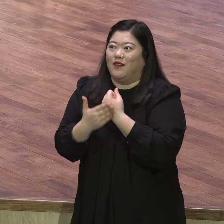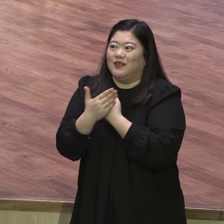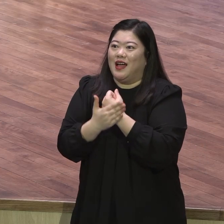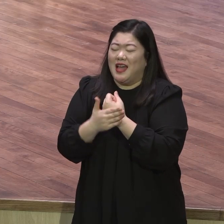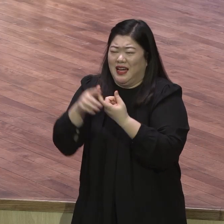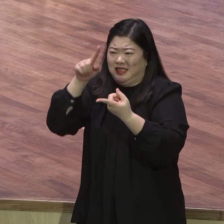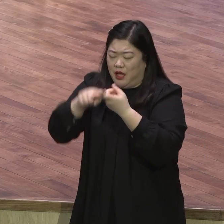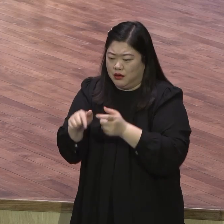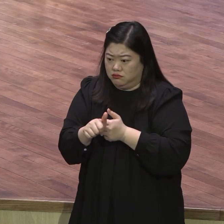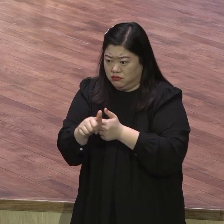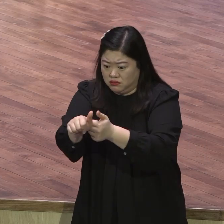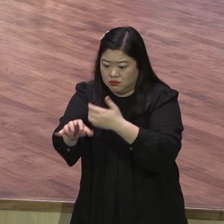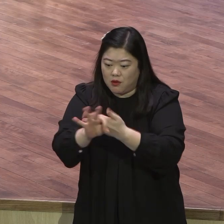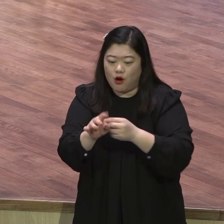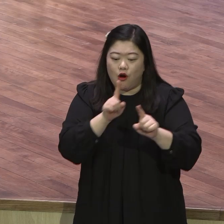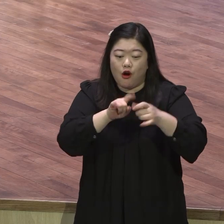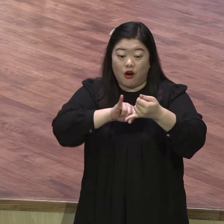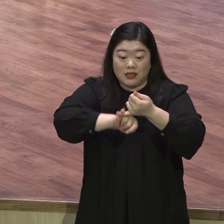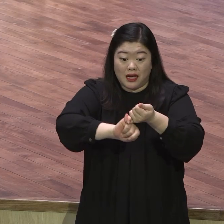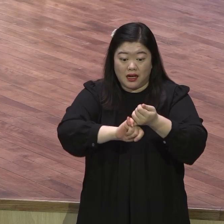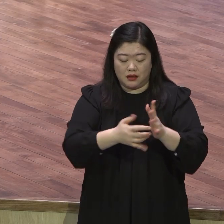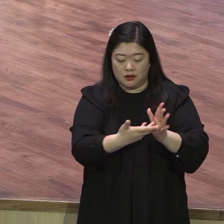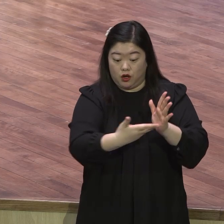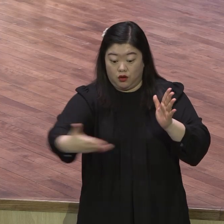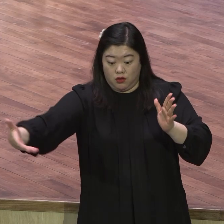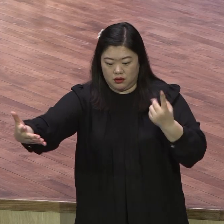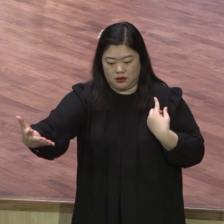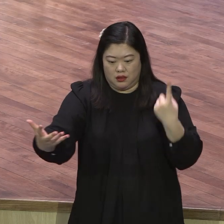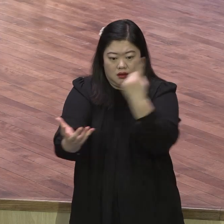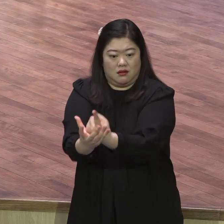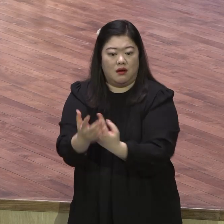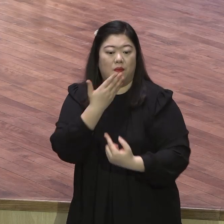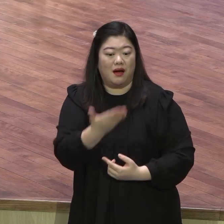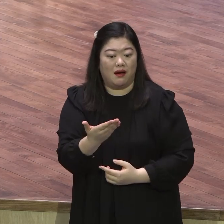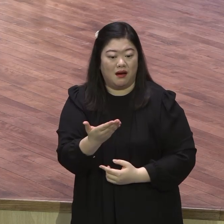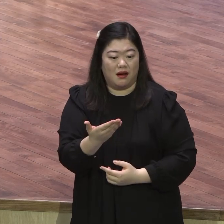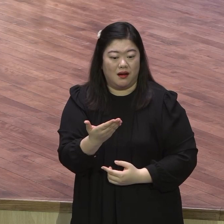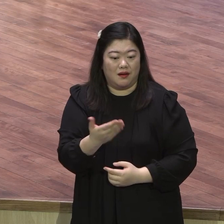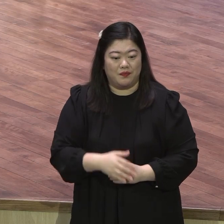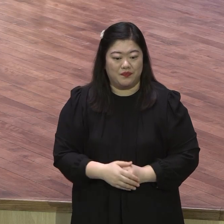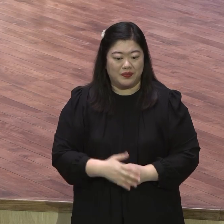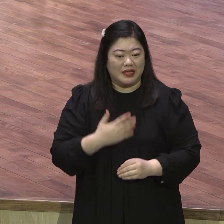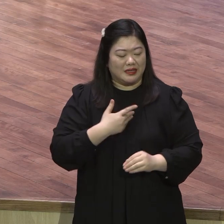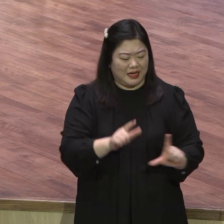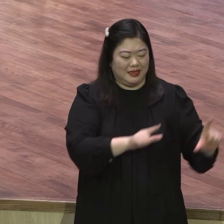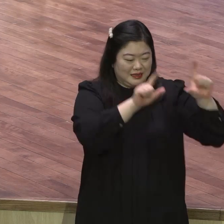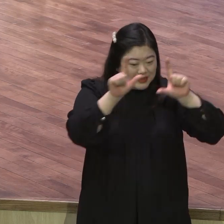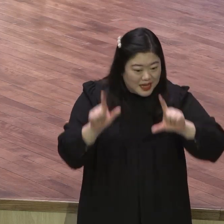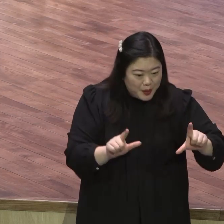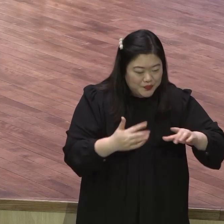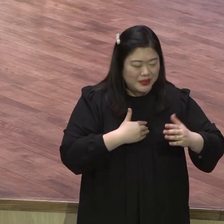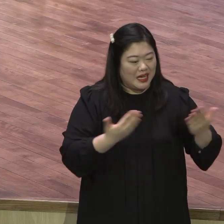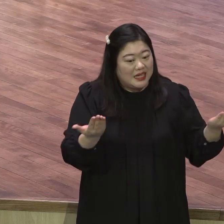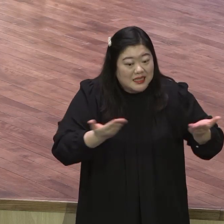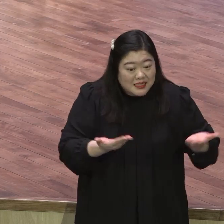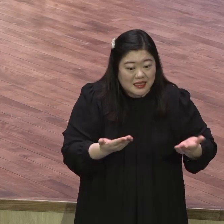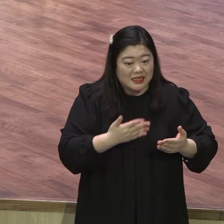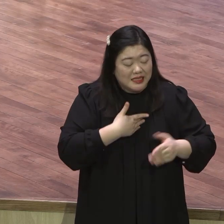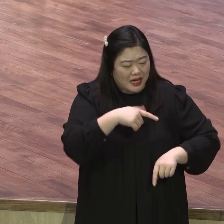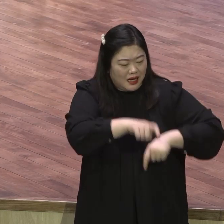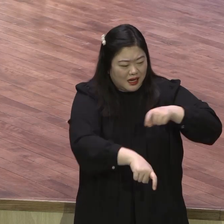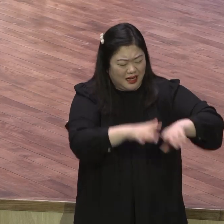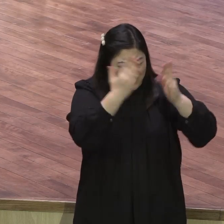있다. 하는 자부심이 있어야 돼요. 내 거름 거름은 내 삶 전체는 하나님의 말씀이 그대로 지금